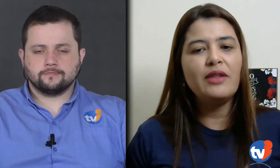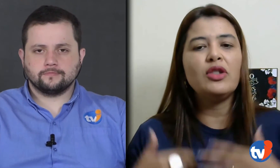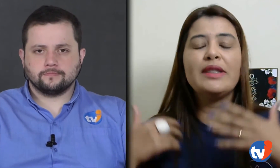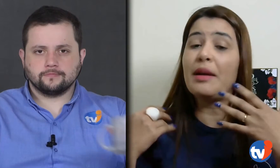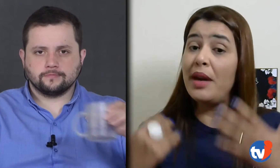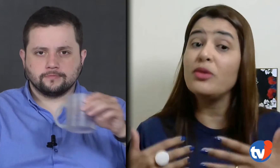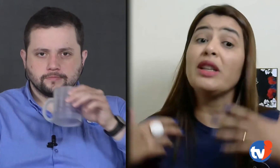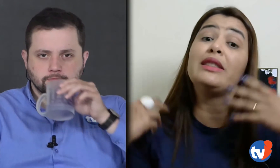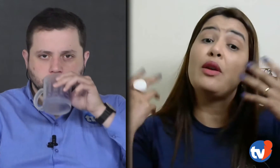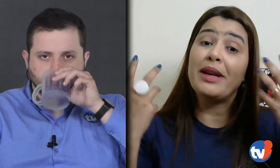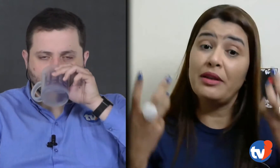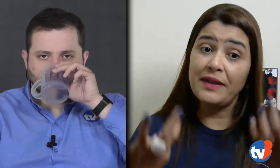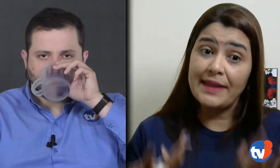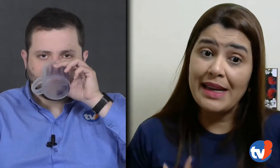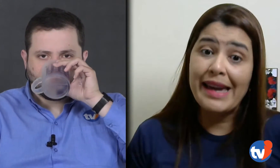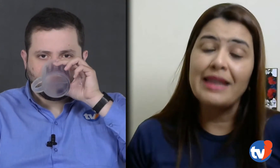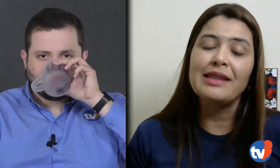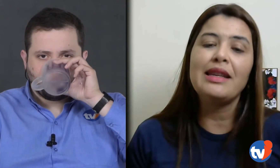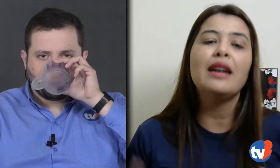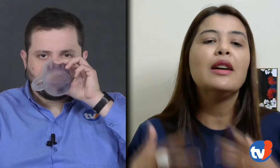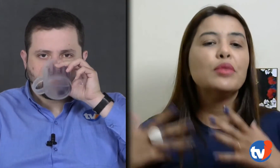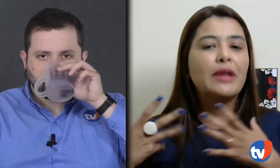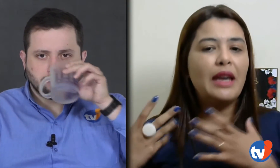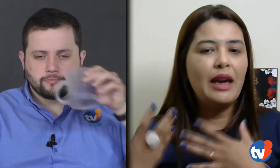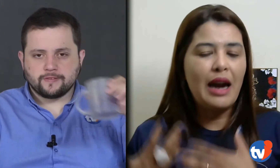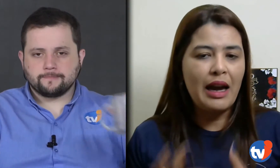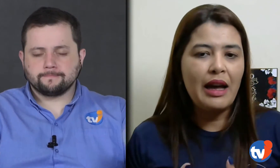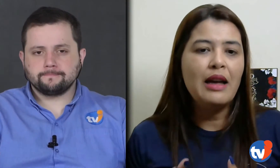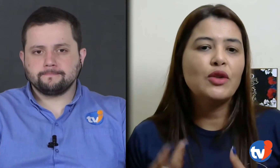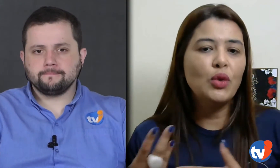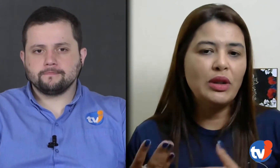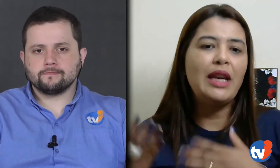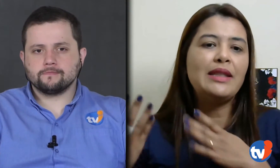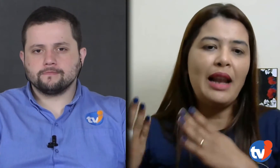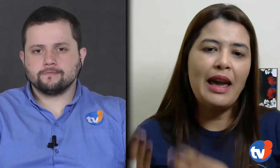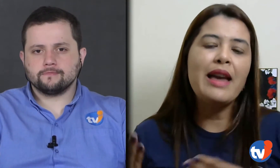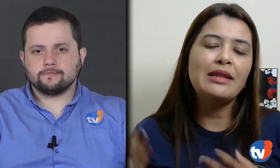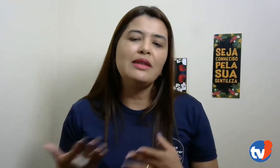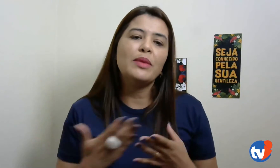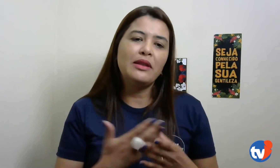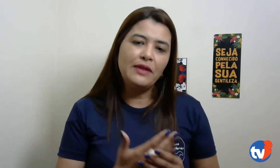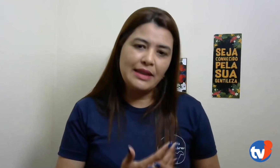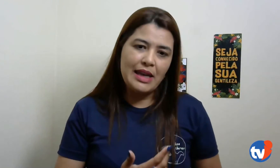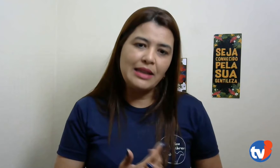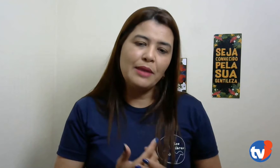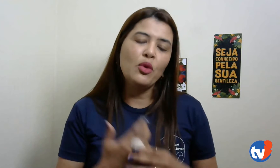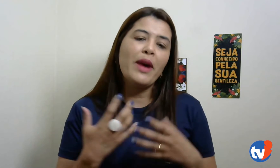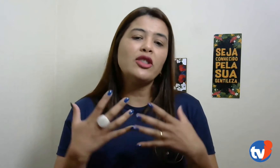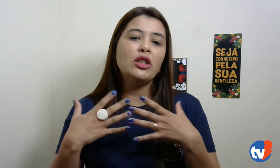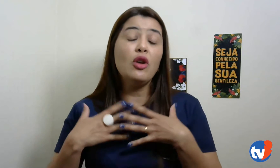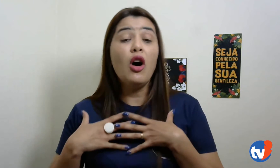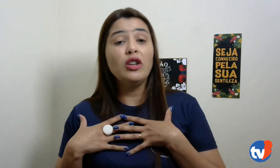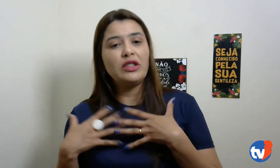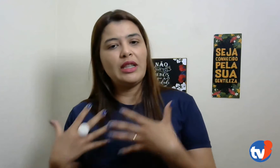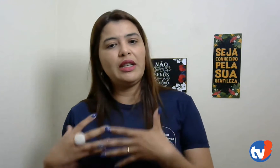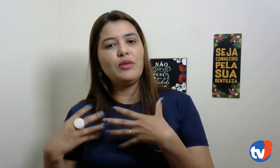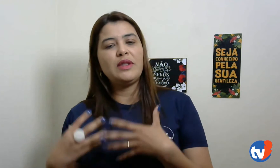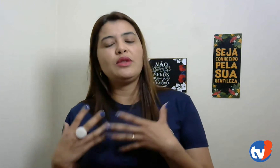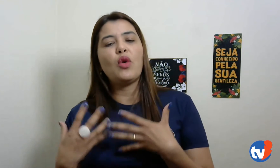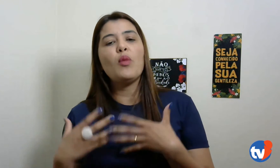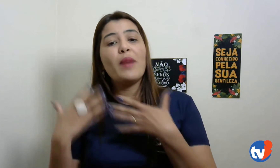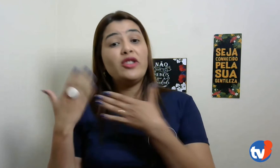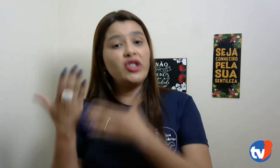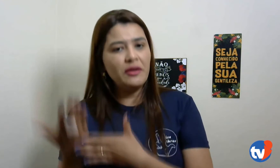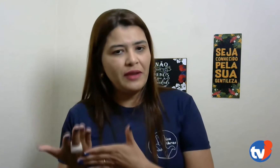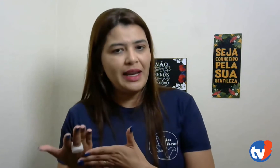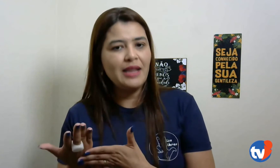são diferentes, nós sabemos que ele tem uma deficiência, porque a surdez, ela é sim uma deficiência. Por mais que nós